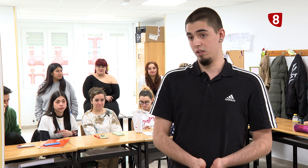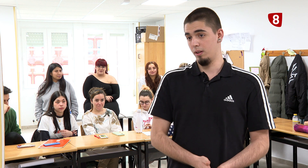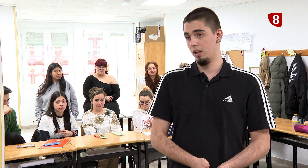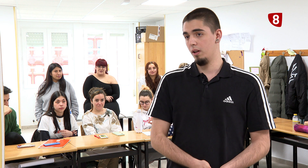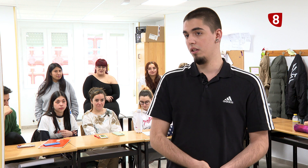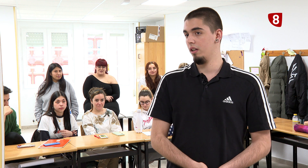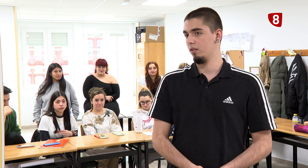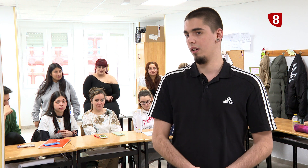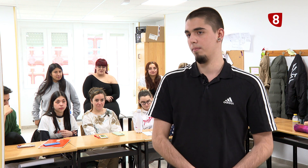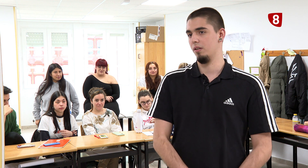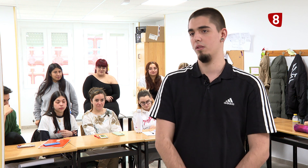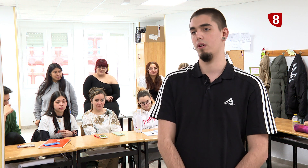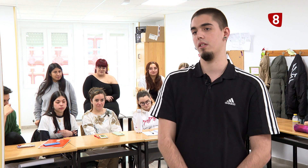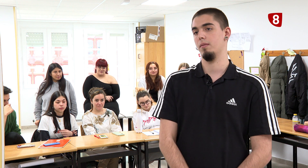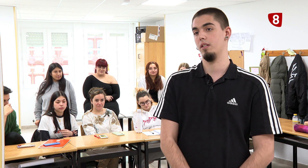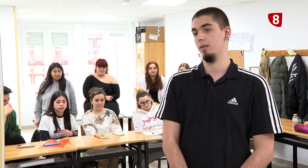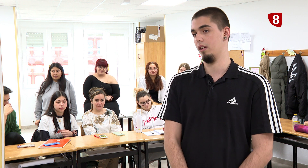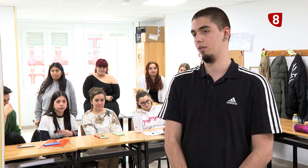sobre la lengua de signos, las personas sordas y demás, y me interesó,